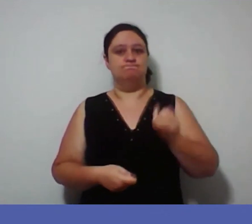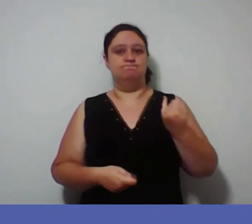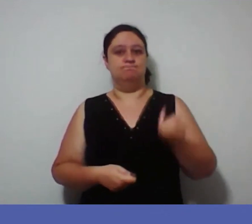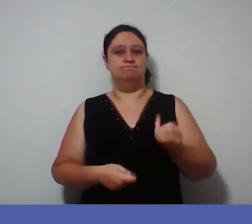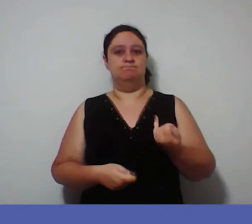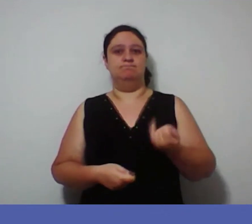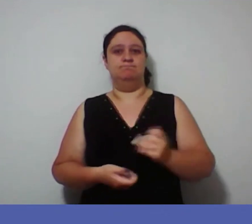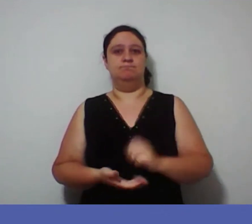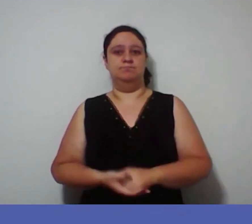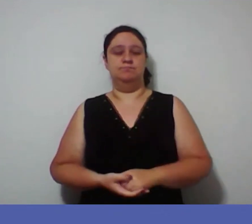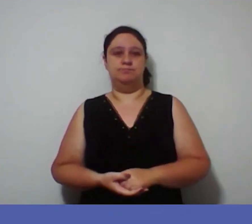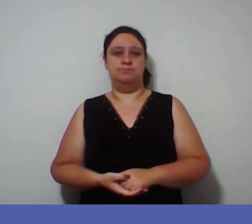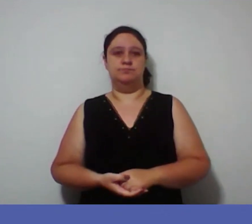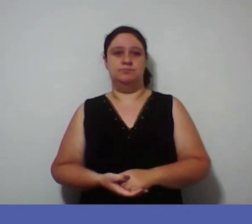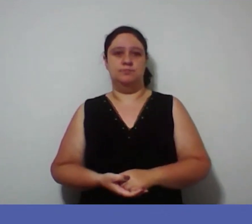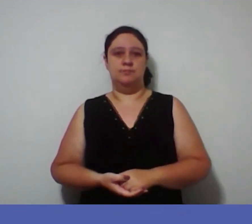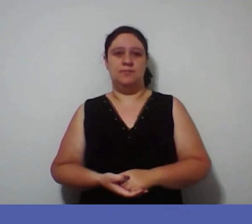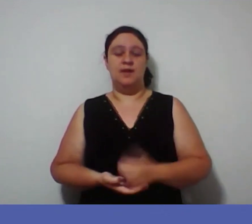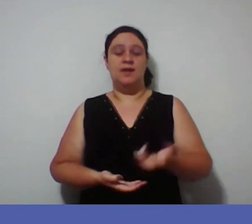Ele quer nos recompensar primeiro,